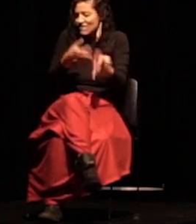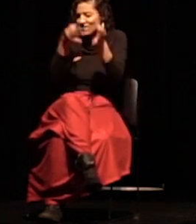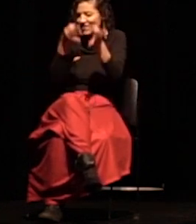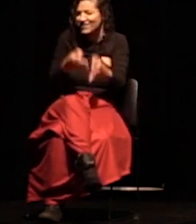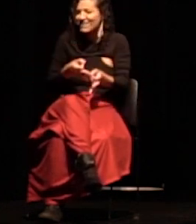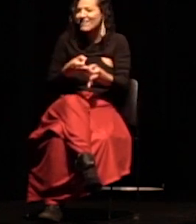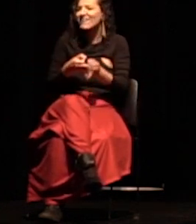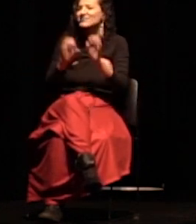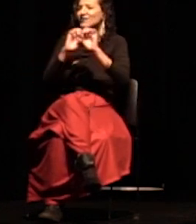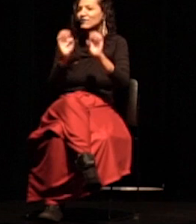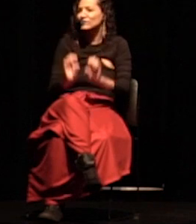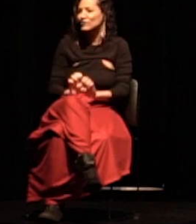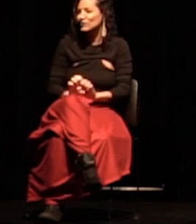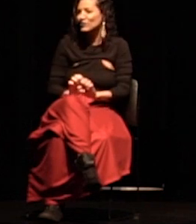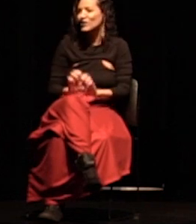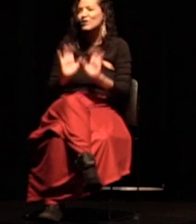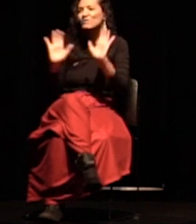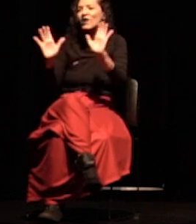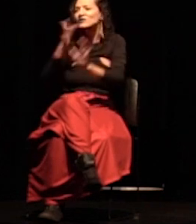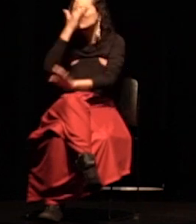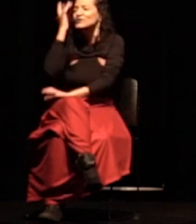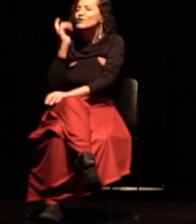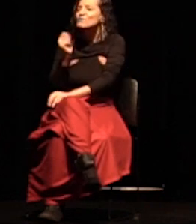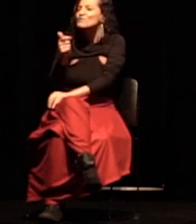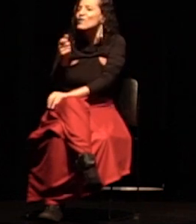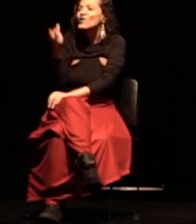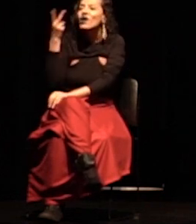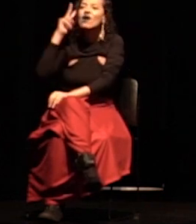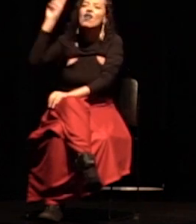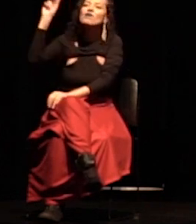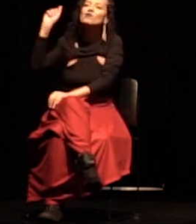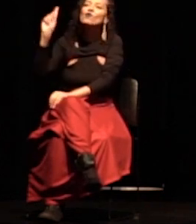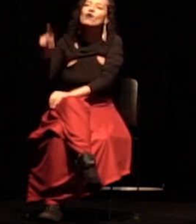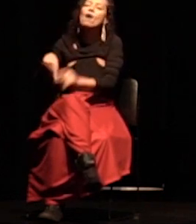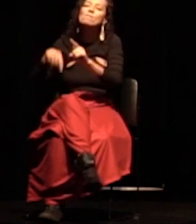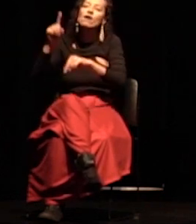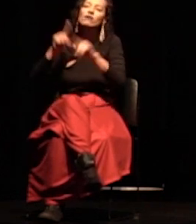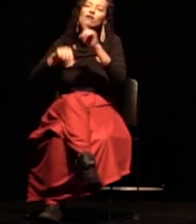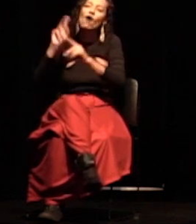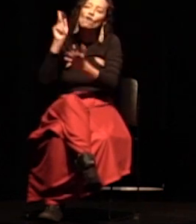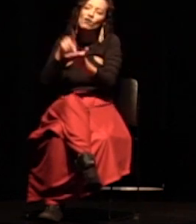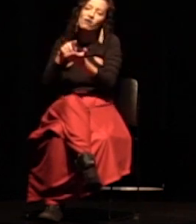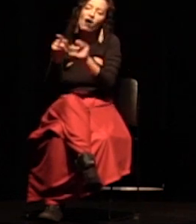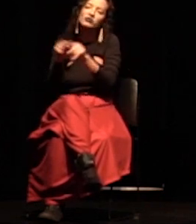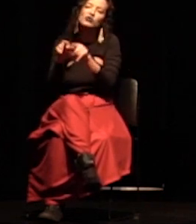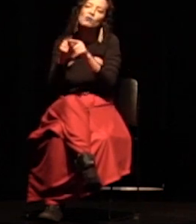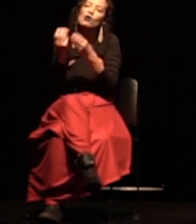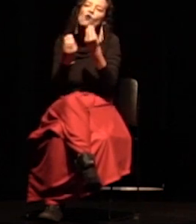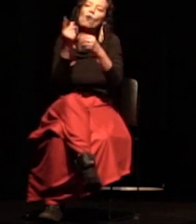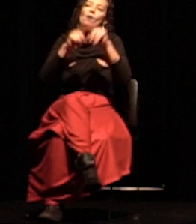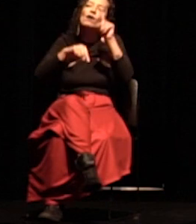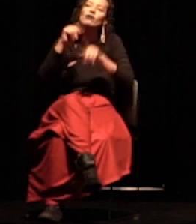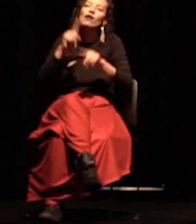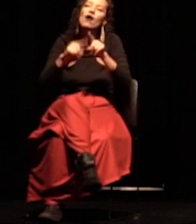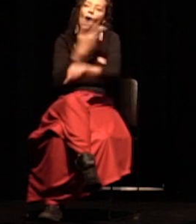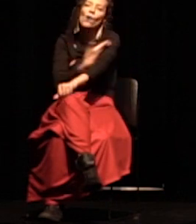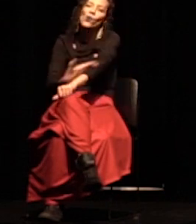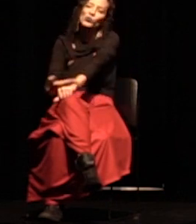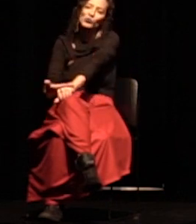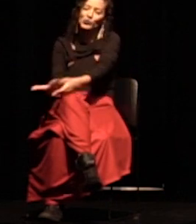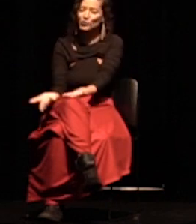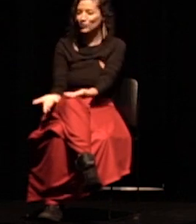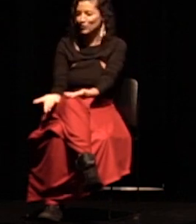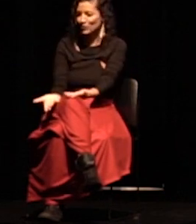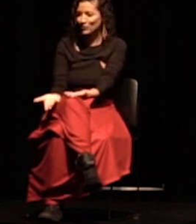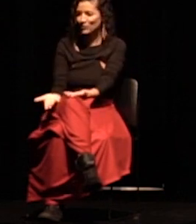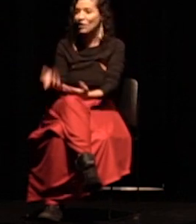pouca gente se lembra da verdade dos materiais, da cultura dos materiais. Então, eu acho que essa cultura